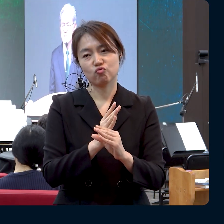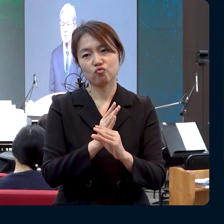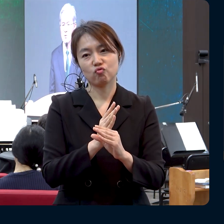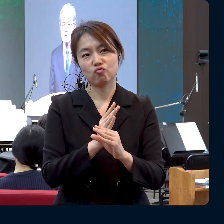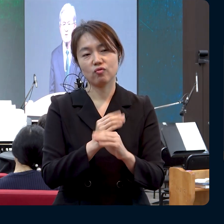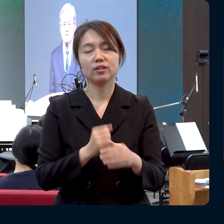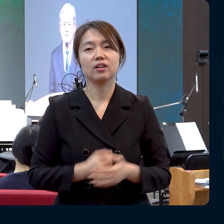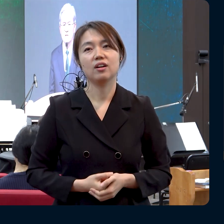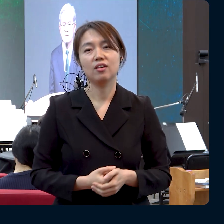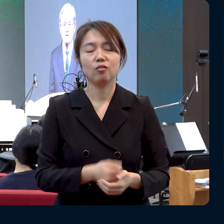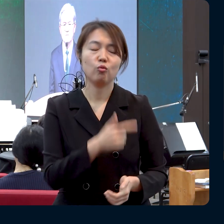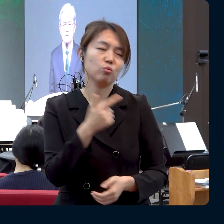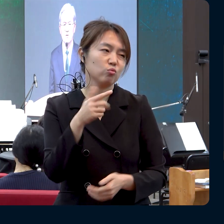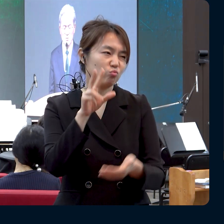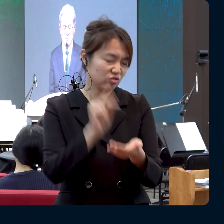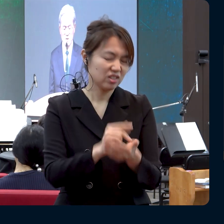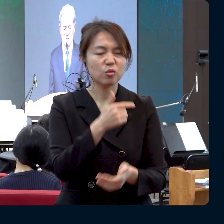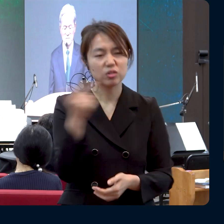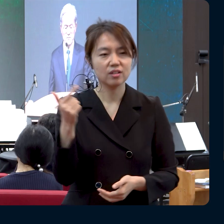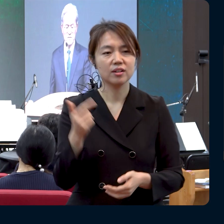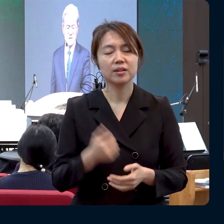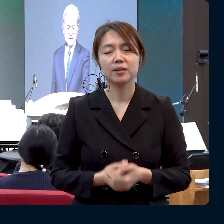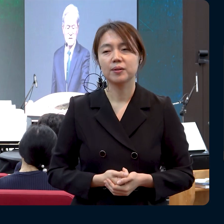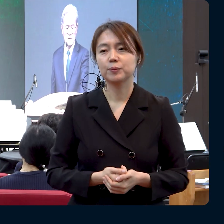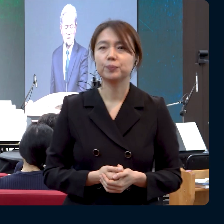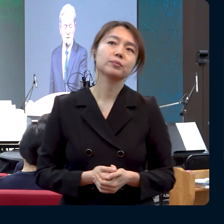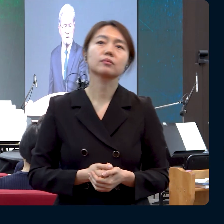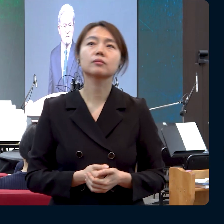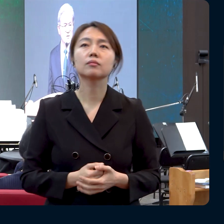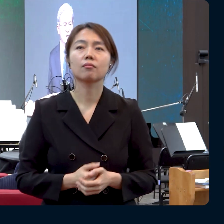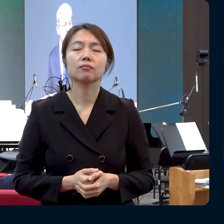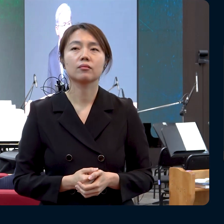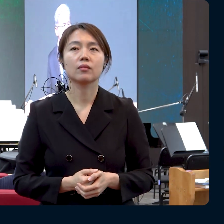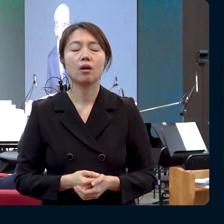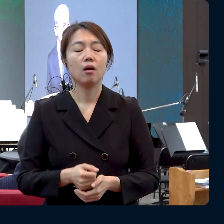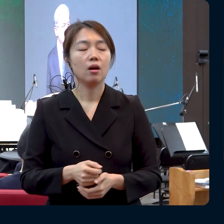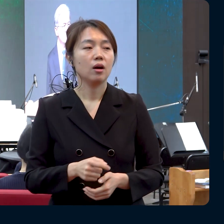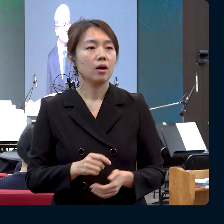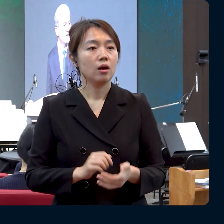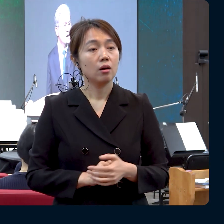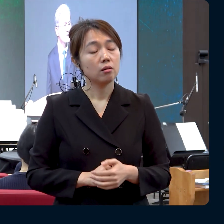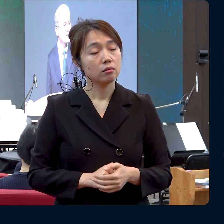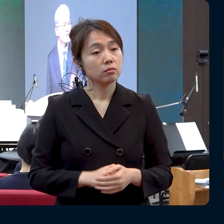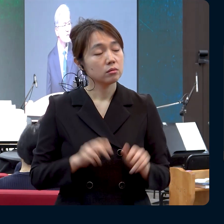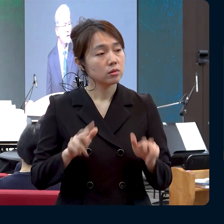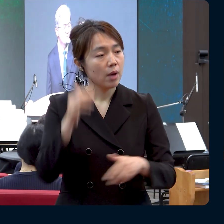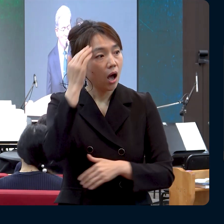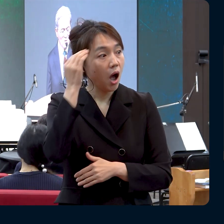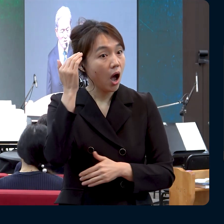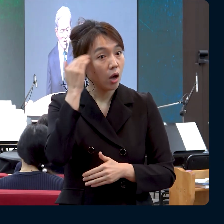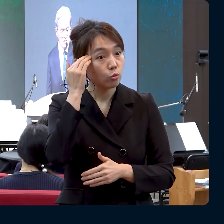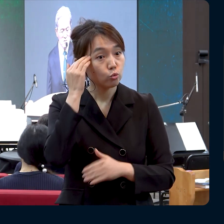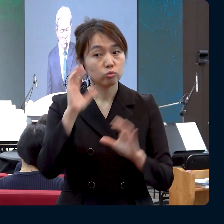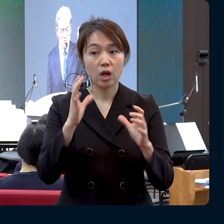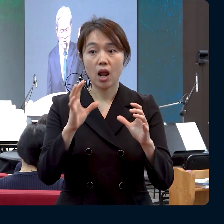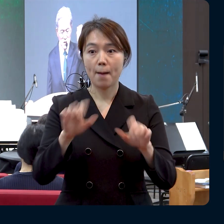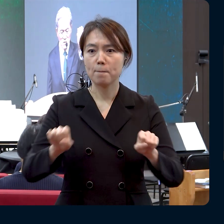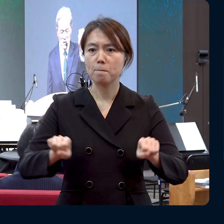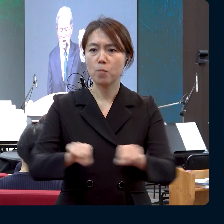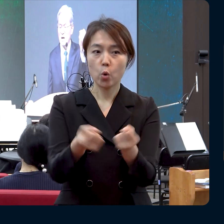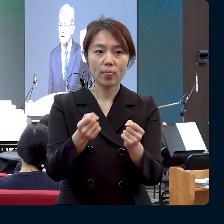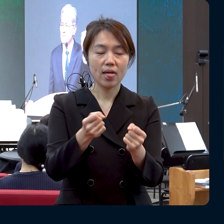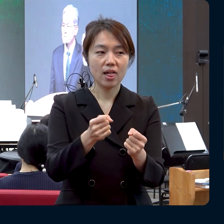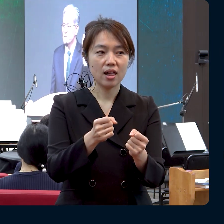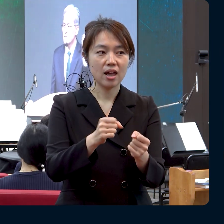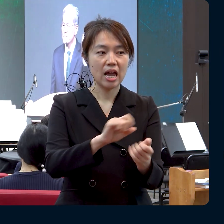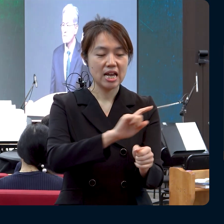치킨 게임도 이런 치킨 게임이 없습니다. 이런 생각이 들었습니다. 지금 우리나라는 시한폭탄을 들고 있는